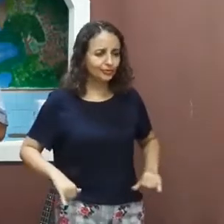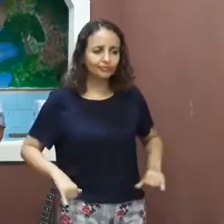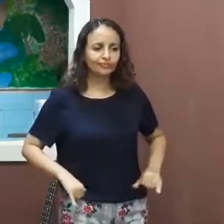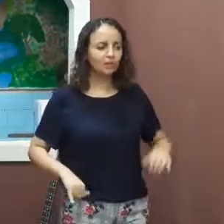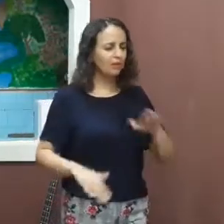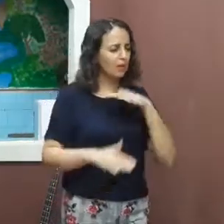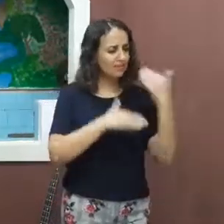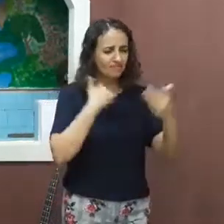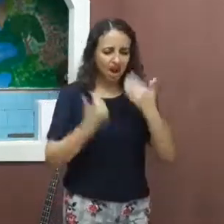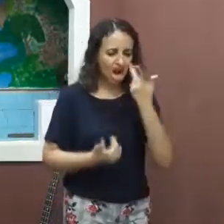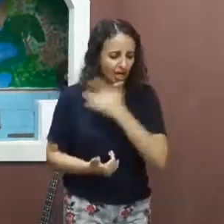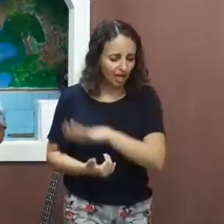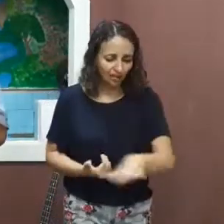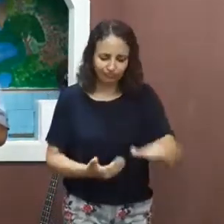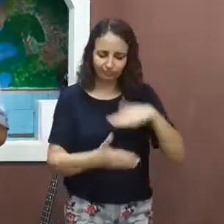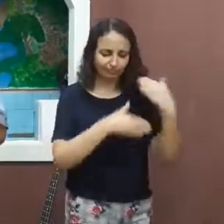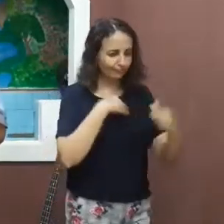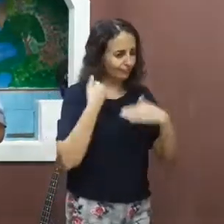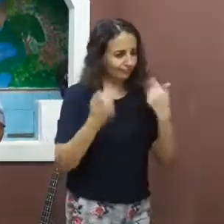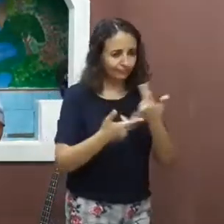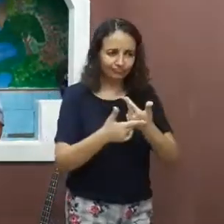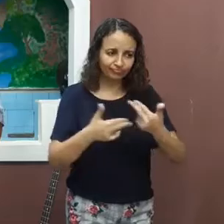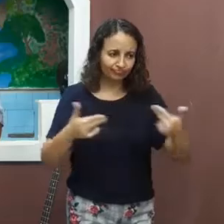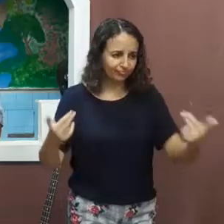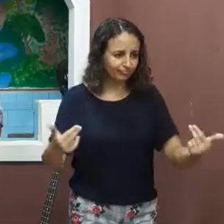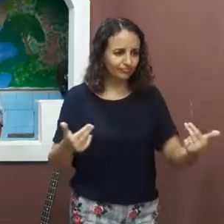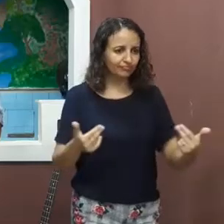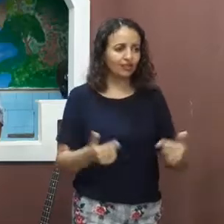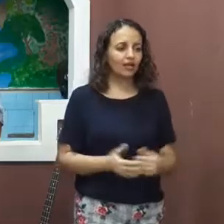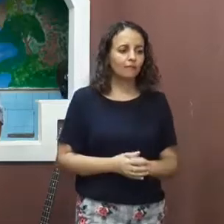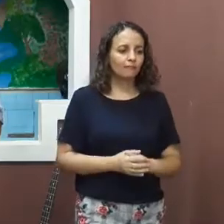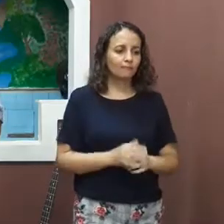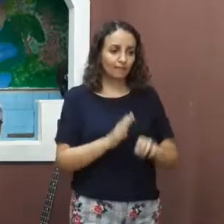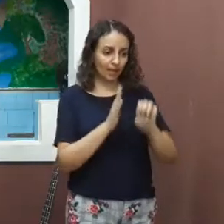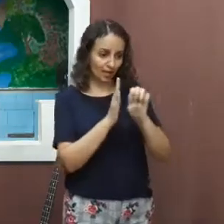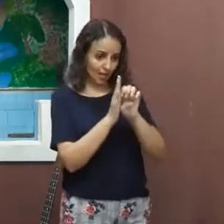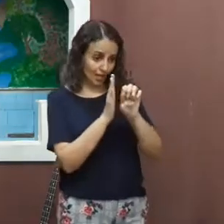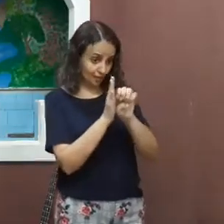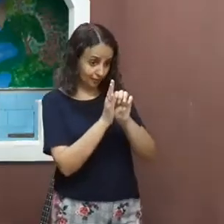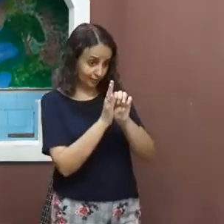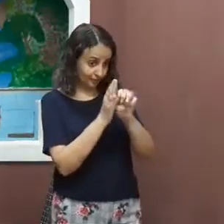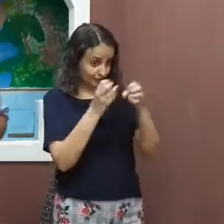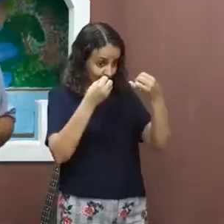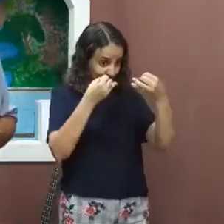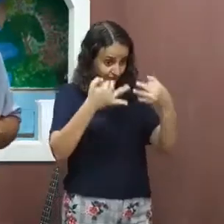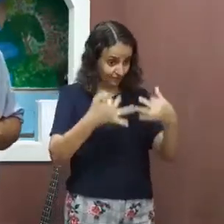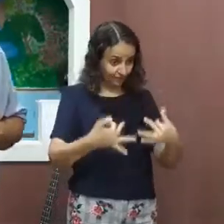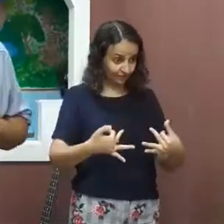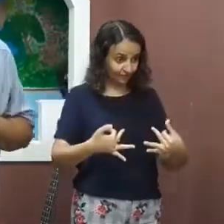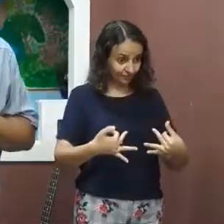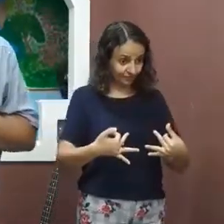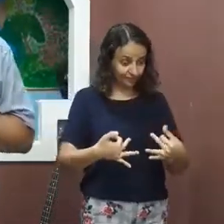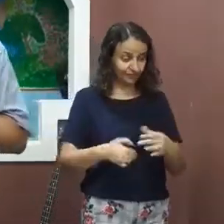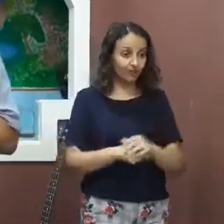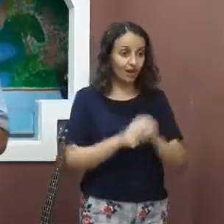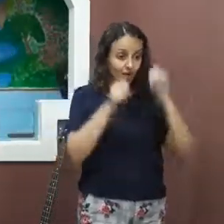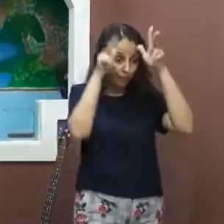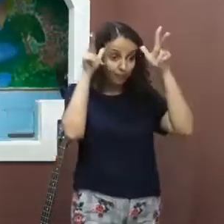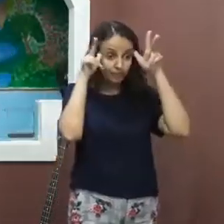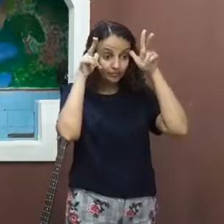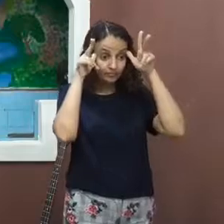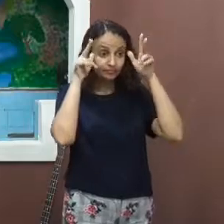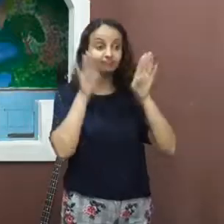É morte das crianças lá em Êxodo, Moisés. É deportamento da nação toda, a começar dos jovens,